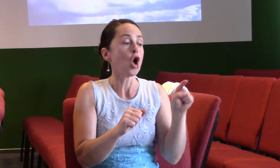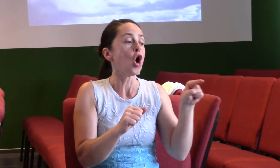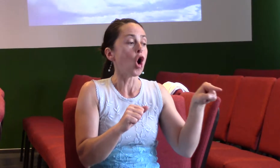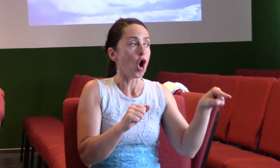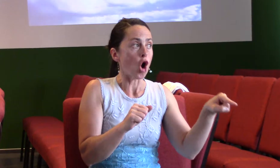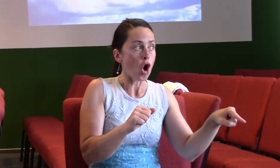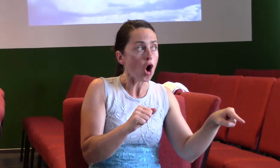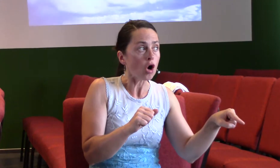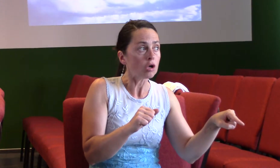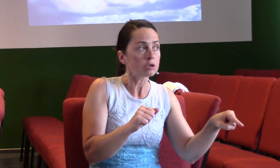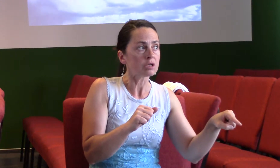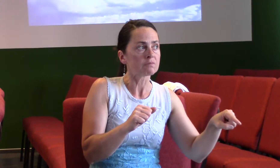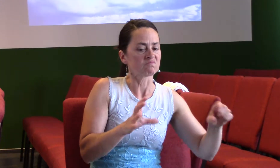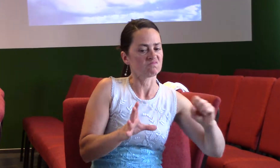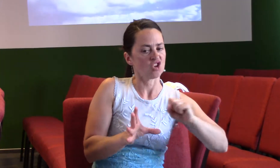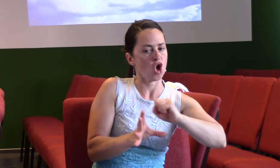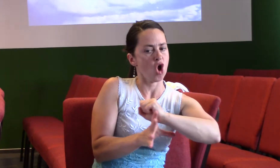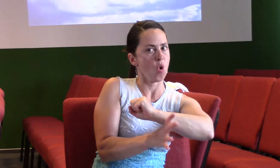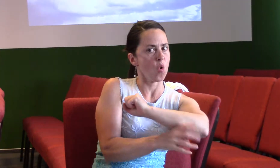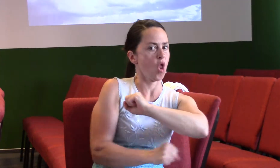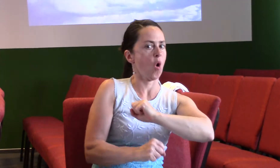ale my musíme takové útoky přežít.